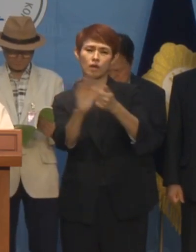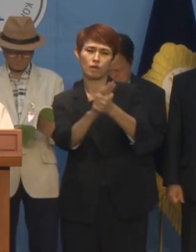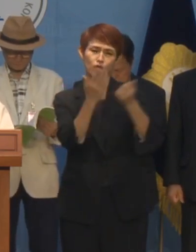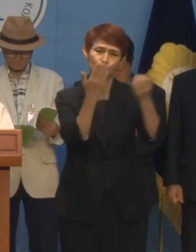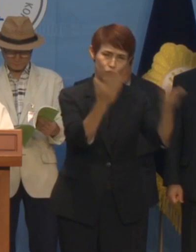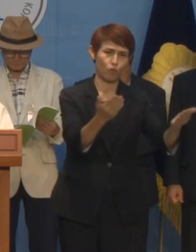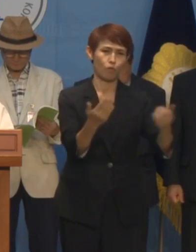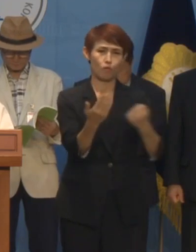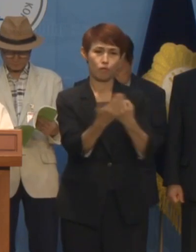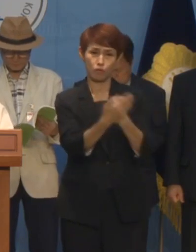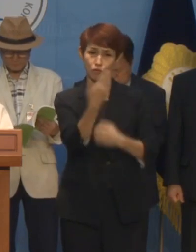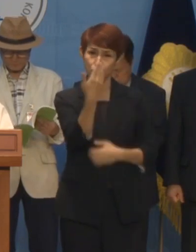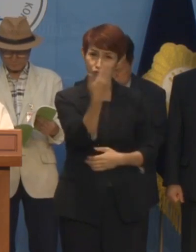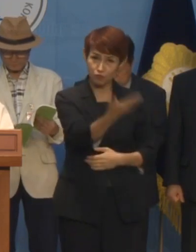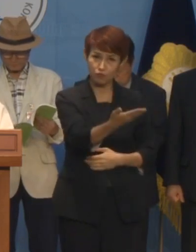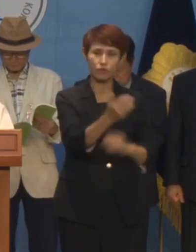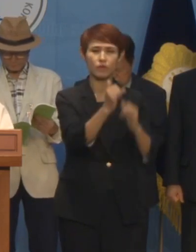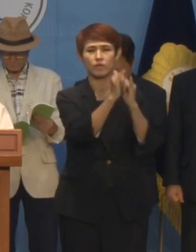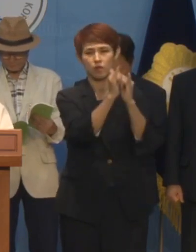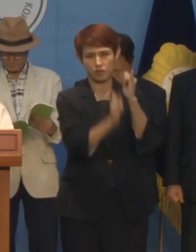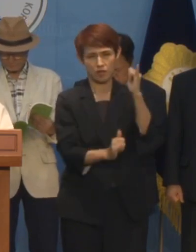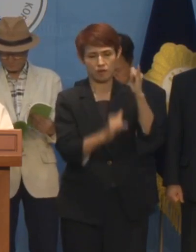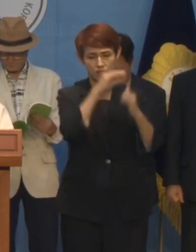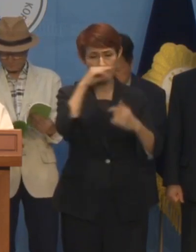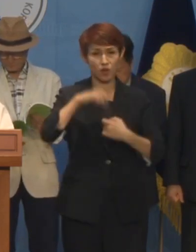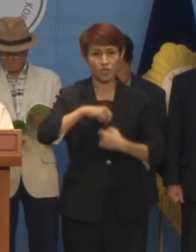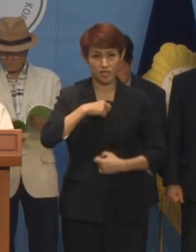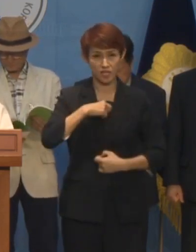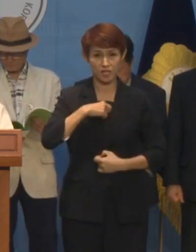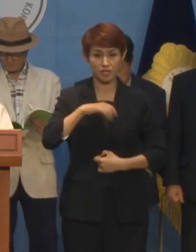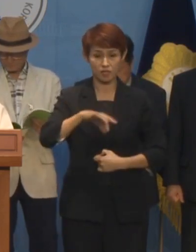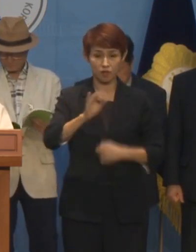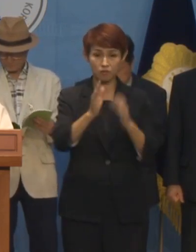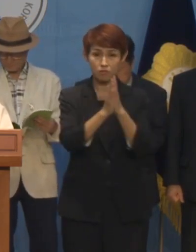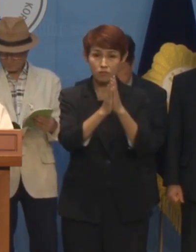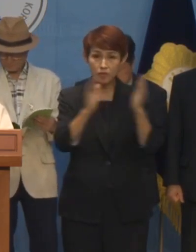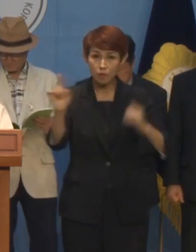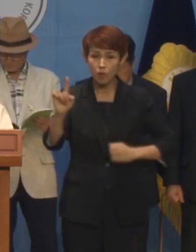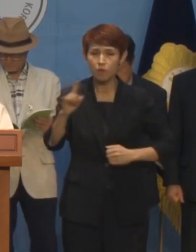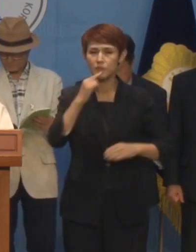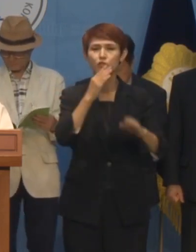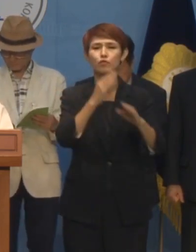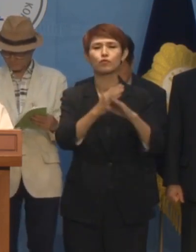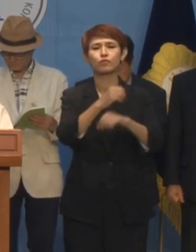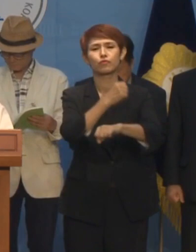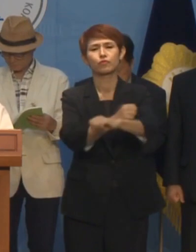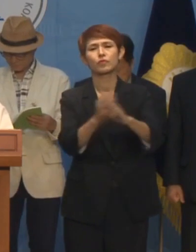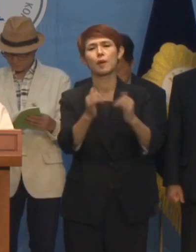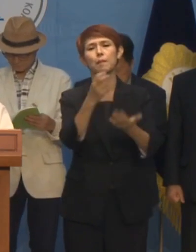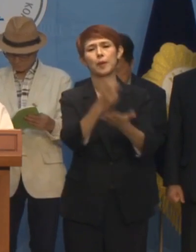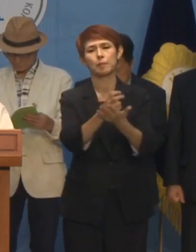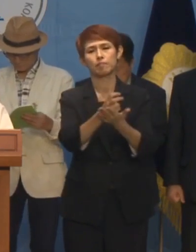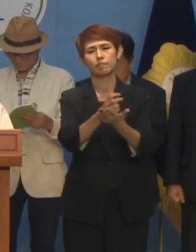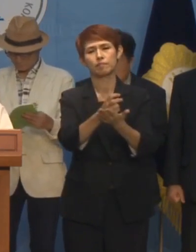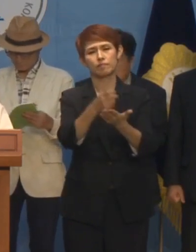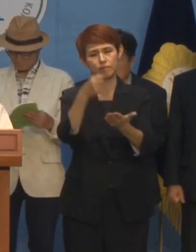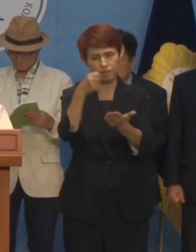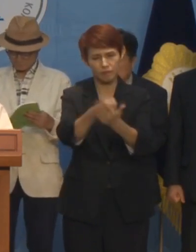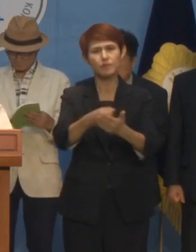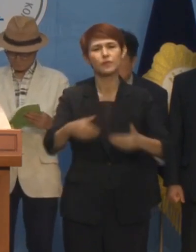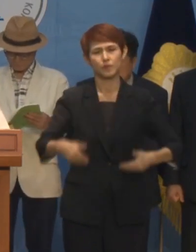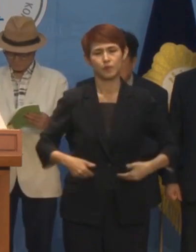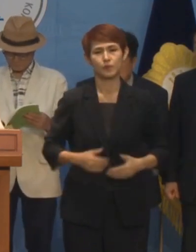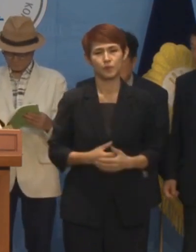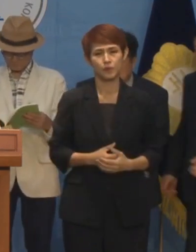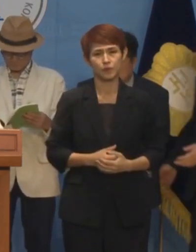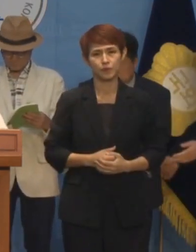예우하는 역사, 정의, 이 정의의 첫걸음은 민주유공자법 제정과 실현으로 이루어진다.